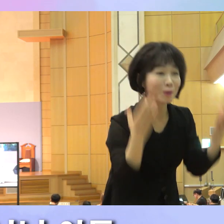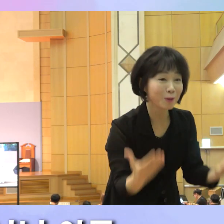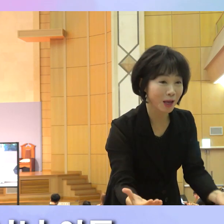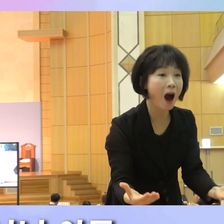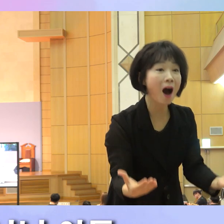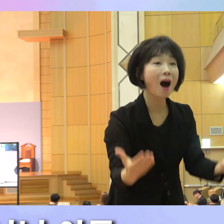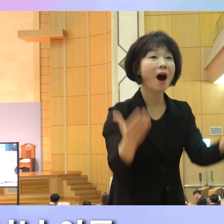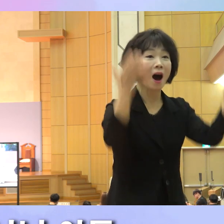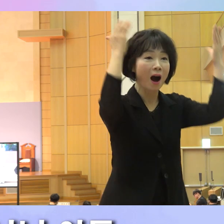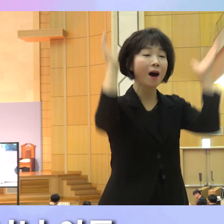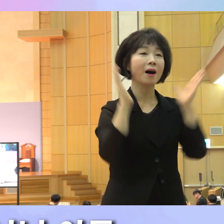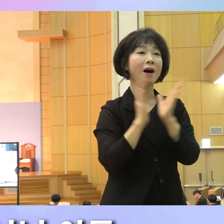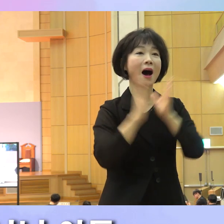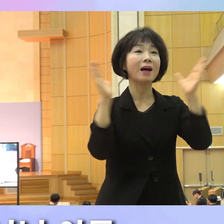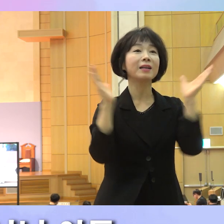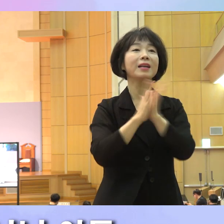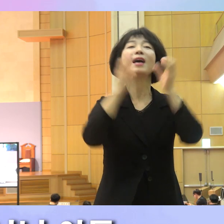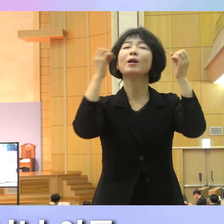할렐루야